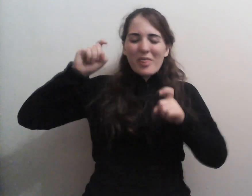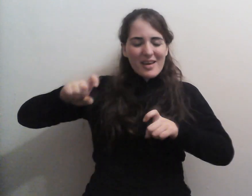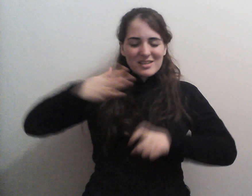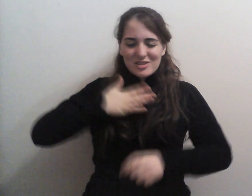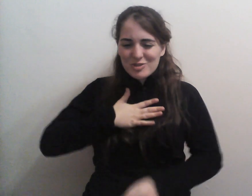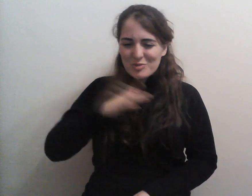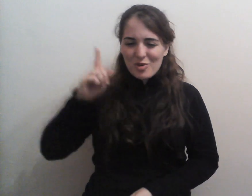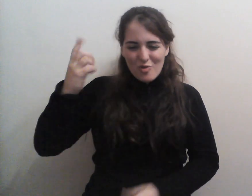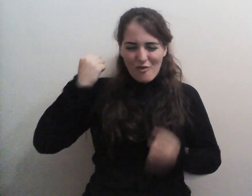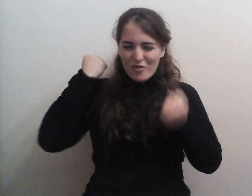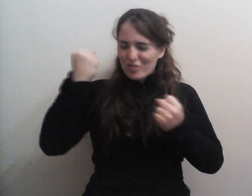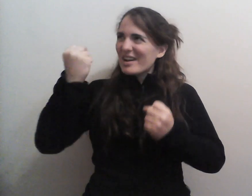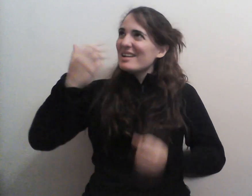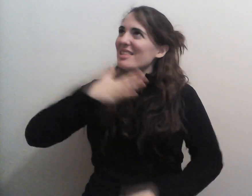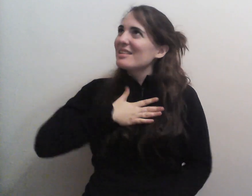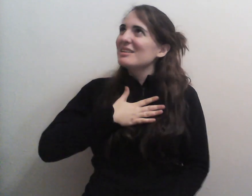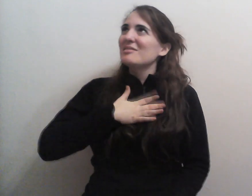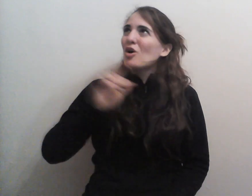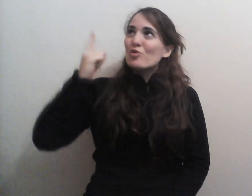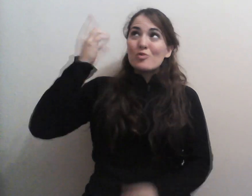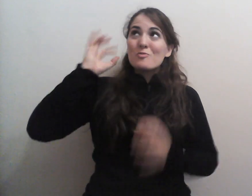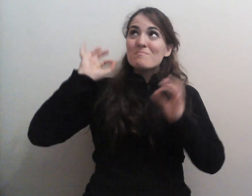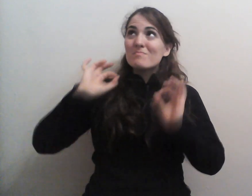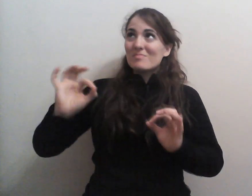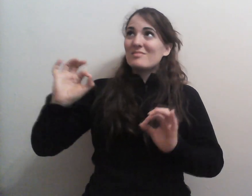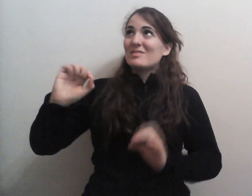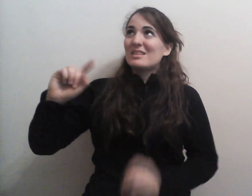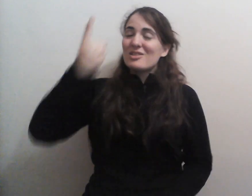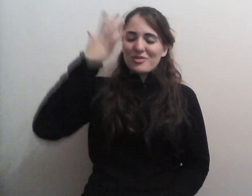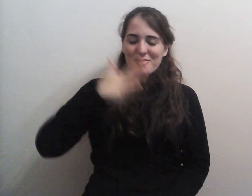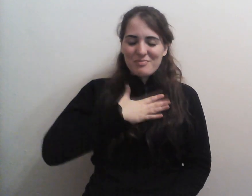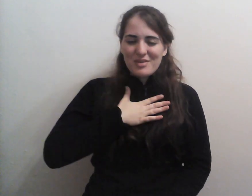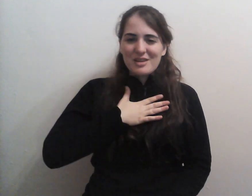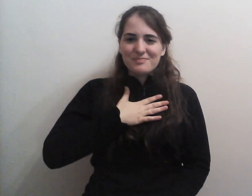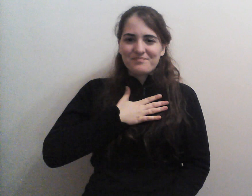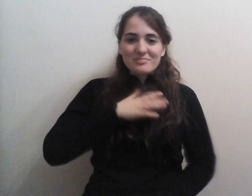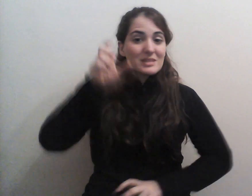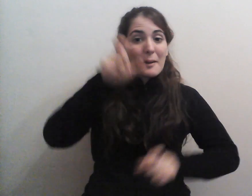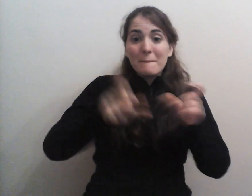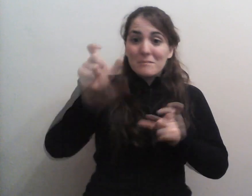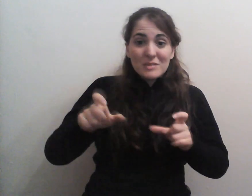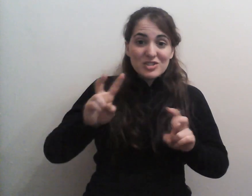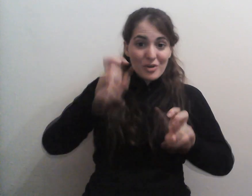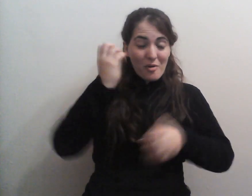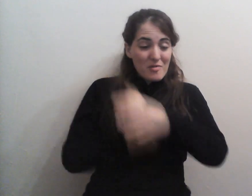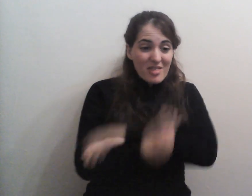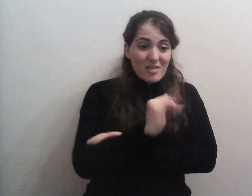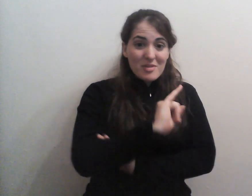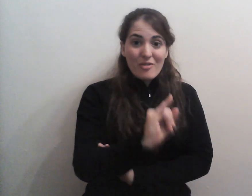tú eres mi Dios, mi todo en todo. Aquel que ha nacido de nuevo tiene esperanza viva por